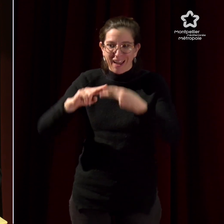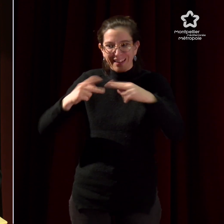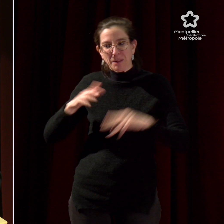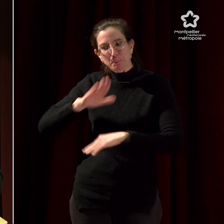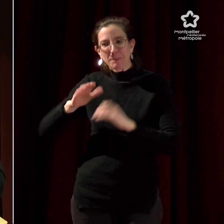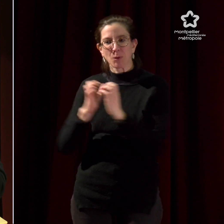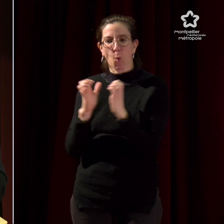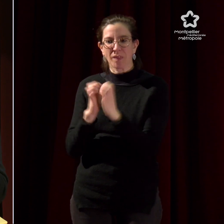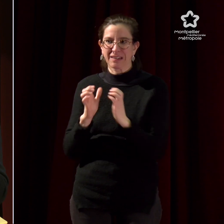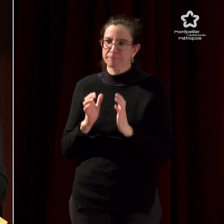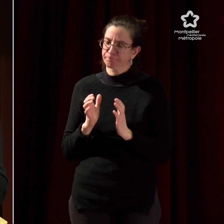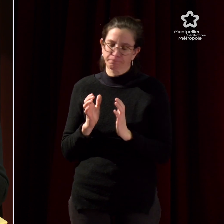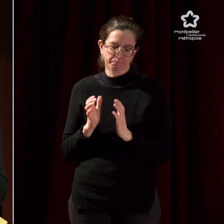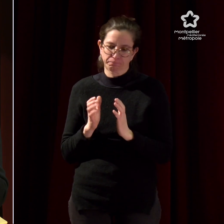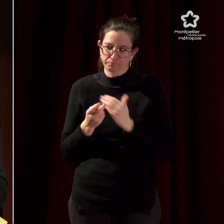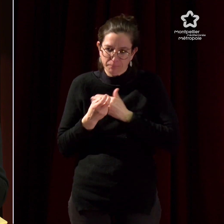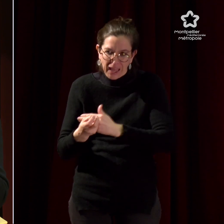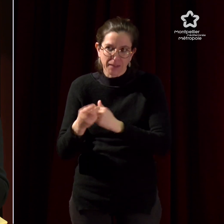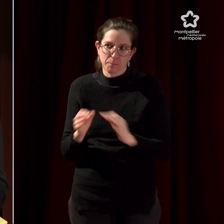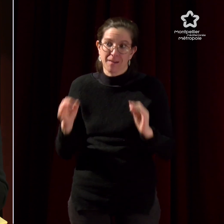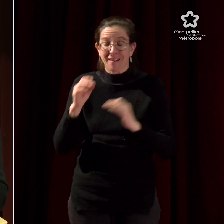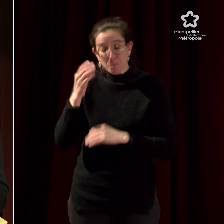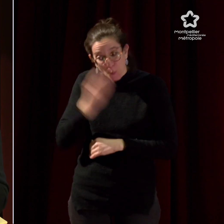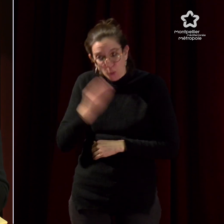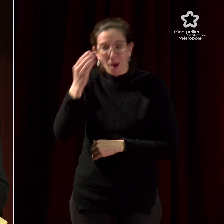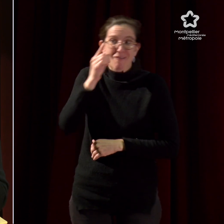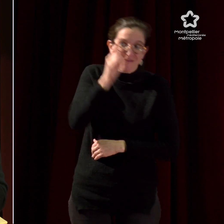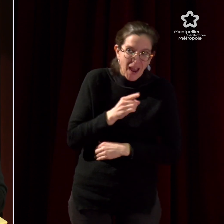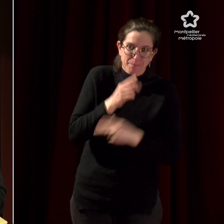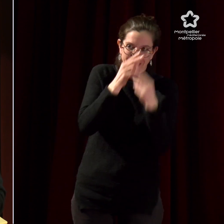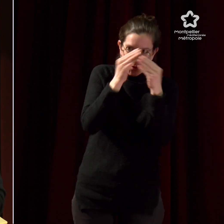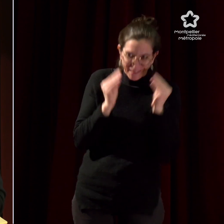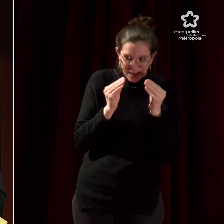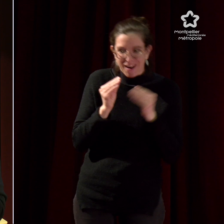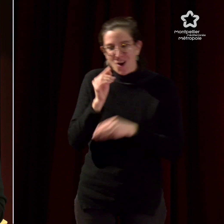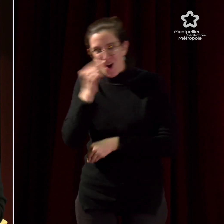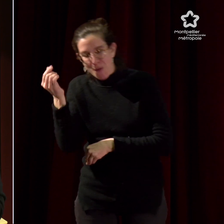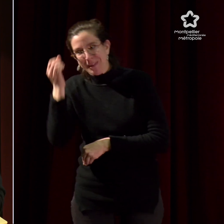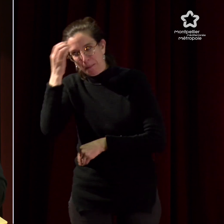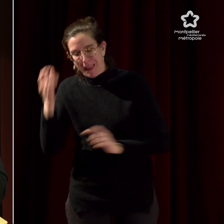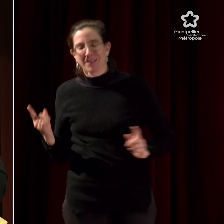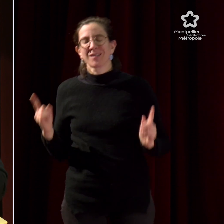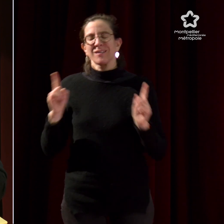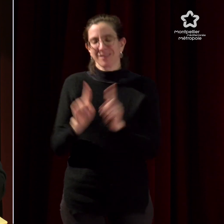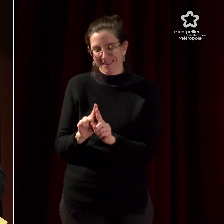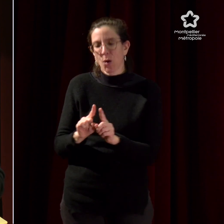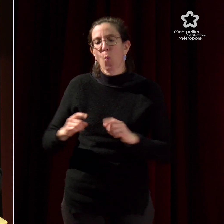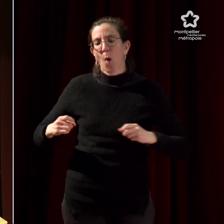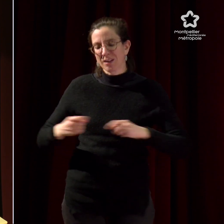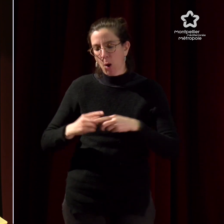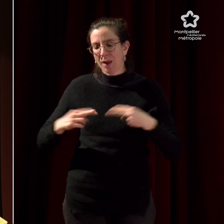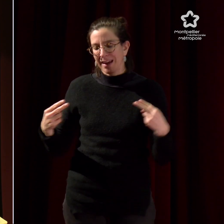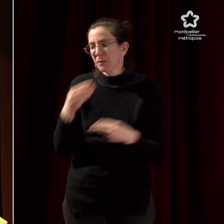de Néandertal, parce qu'il aurait fallu que ce soit des femmes néandertaliennes qui se croisent avec des hommes sapiens. Et maintenant, pour